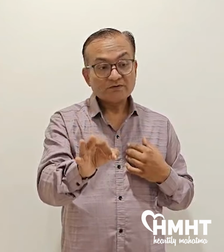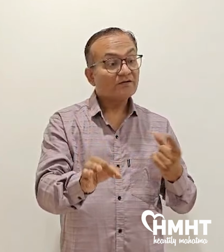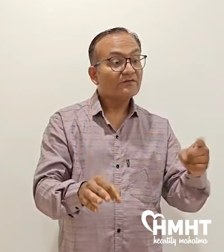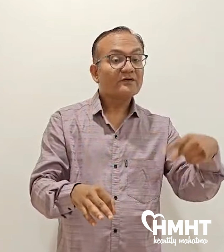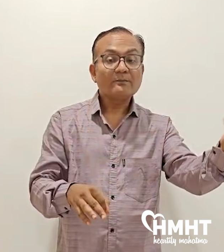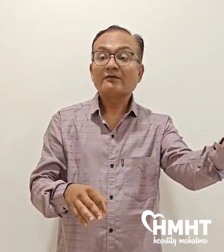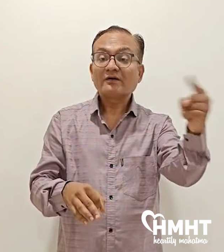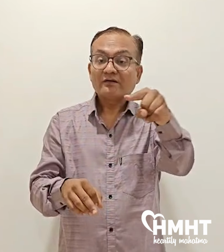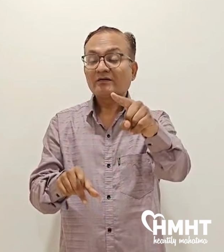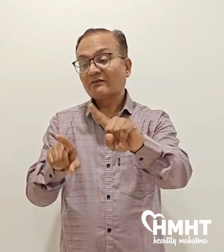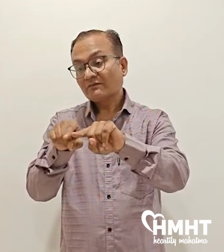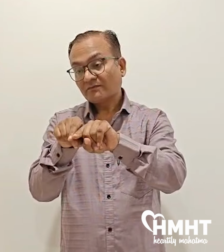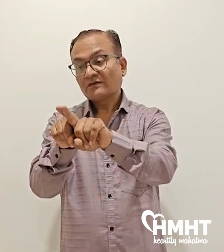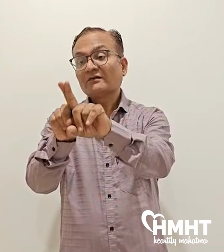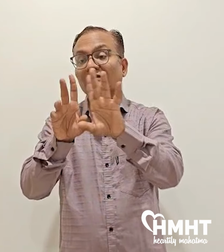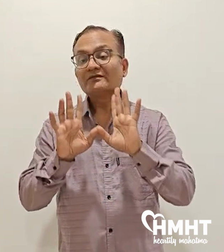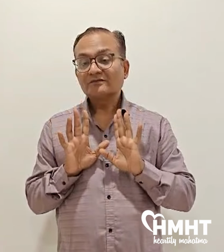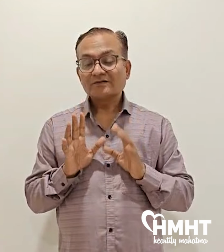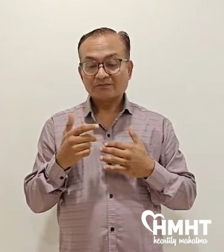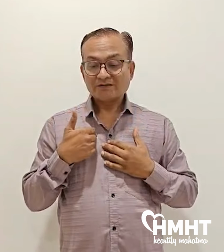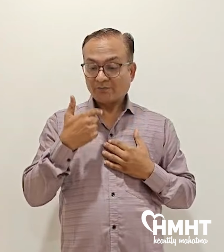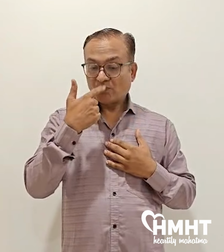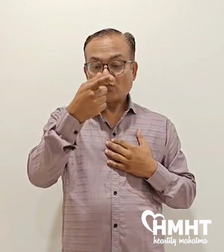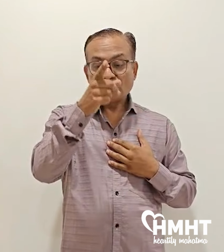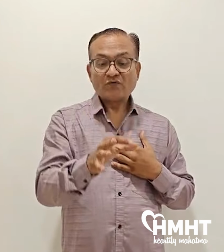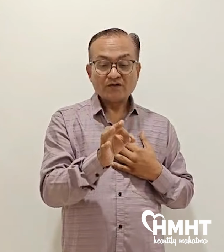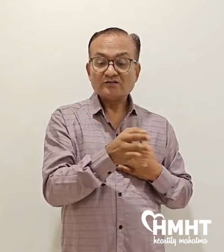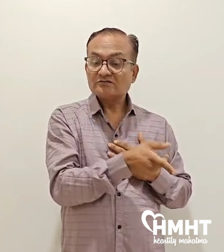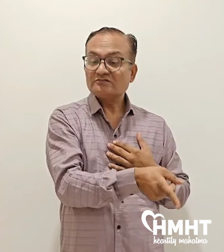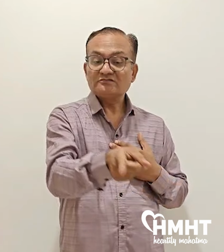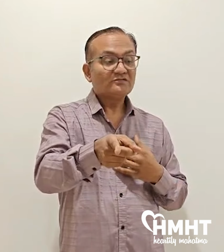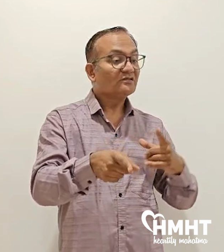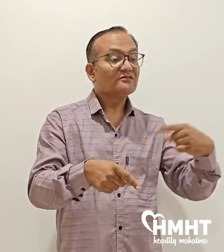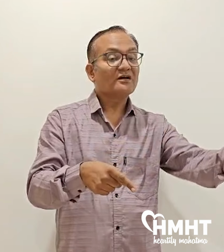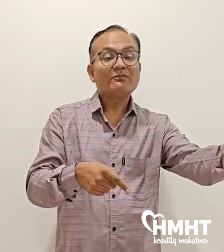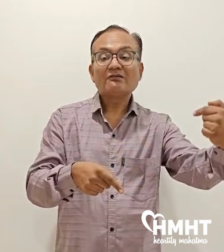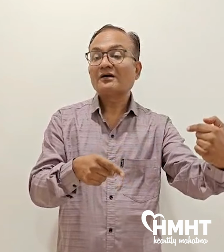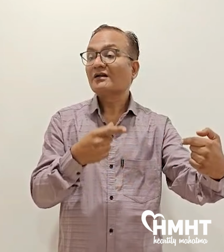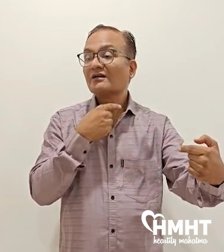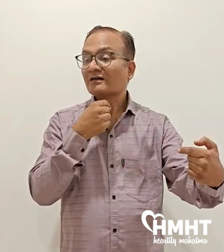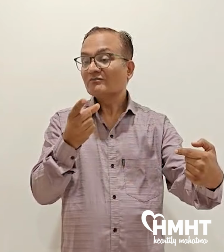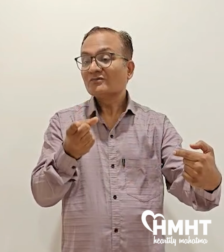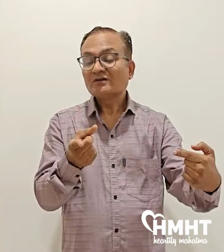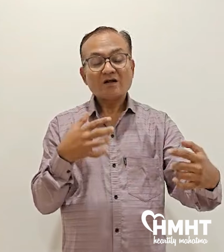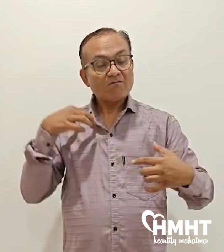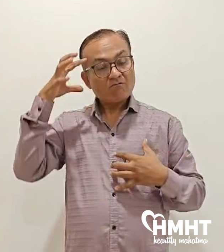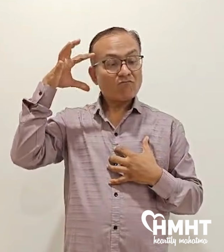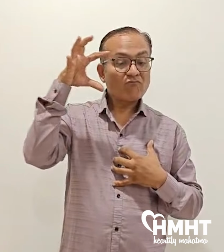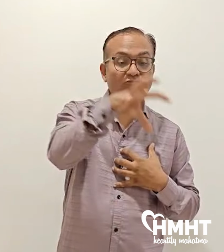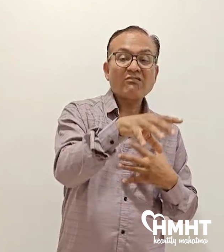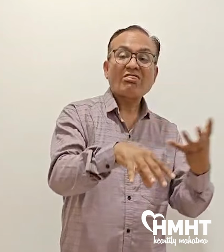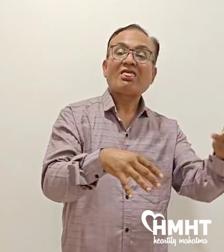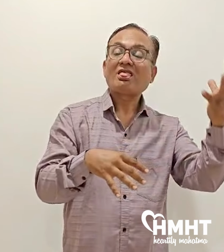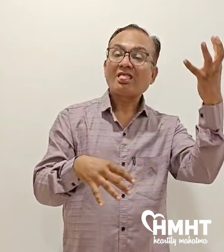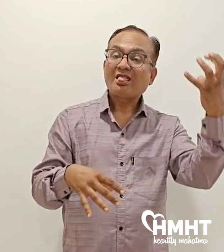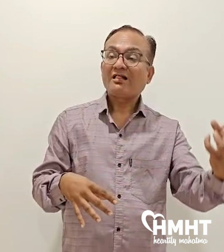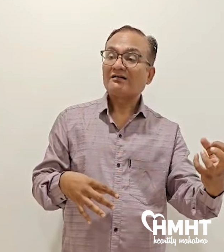રીતે રહેવું છે આપણે. નહીં કે પોતાનું સાચું પેલો સામાન્ય સ્વીકાર હોય કે ના હોય ઠોકી દઈએ, એ પેલો અકળામણ જ